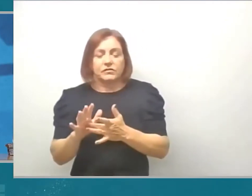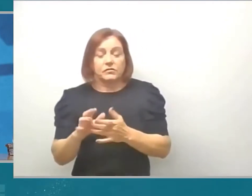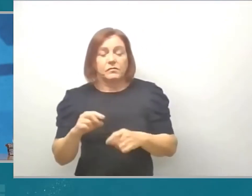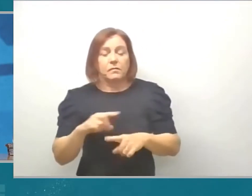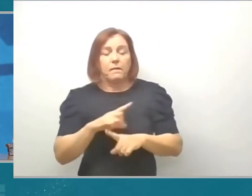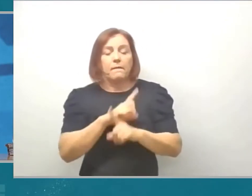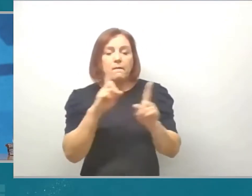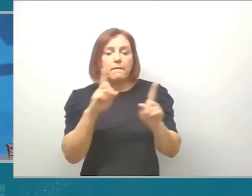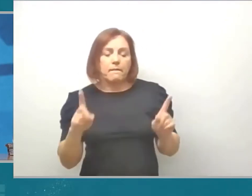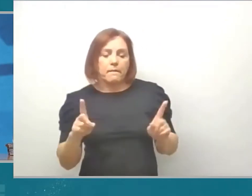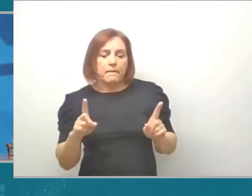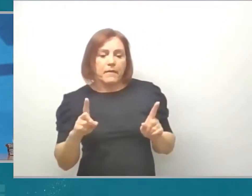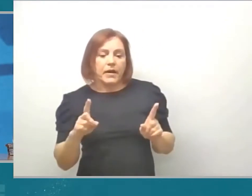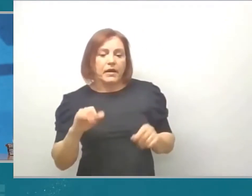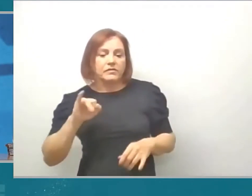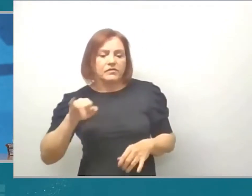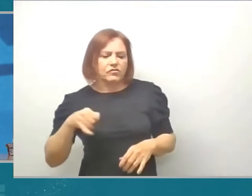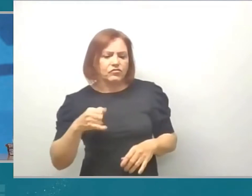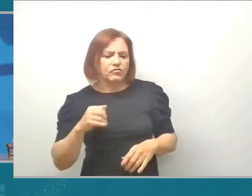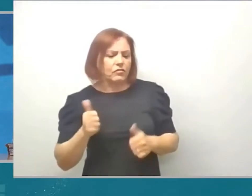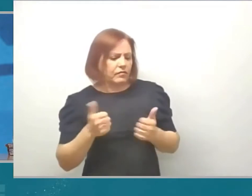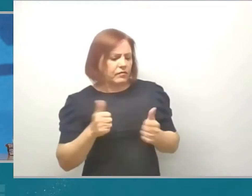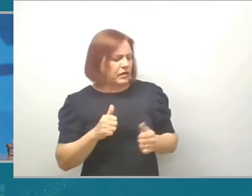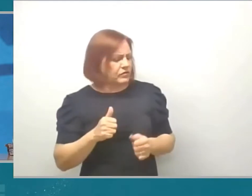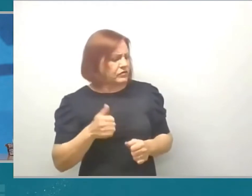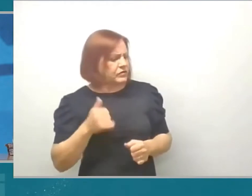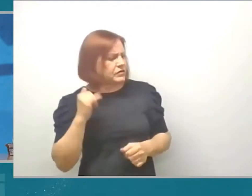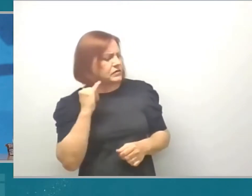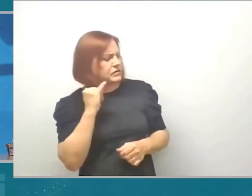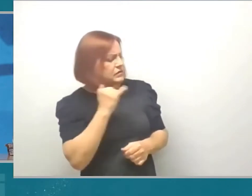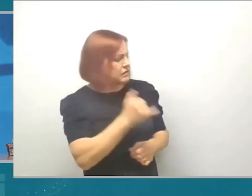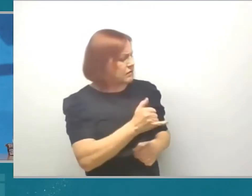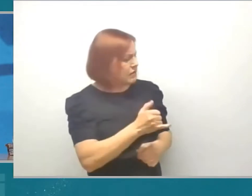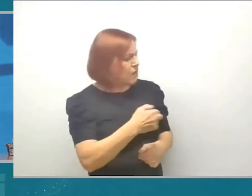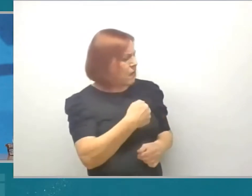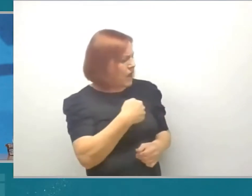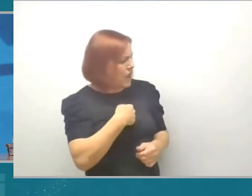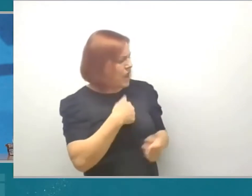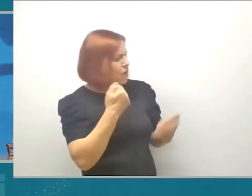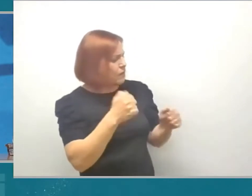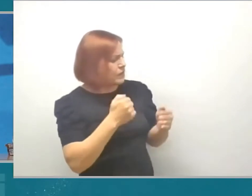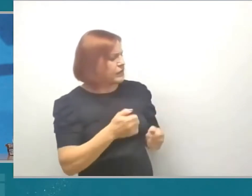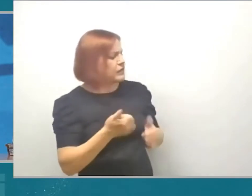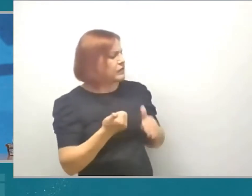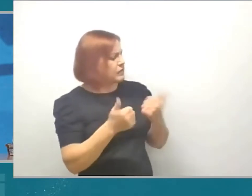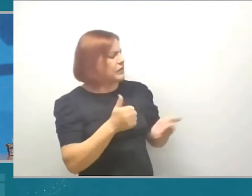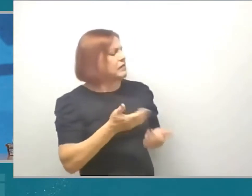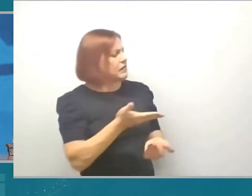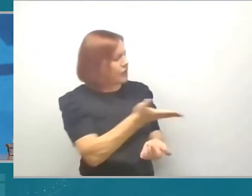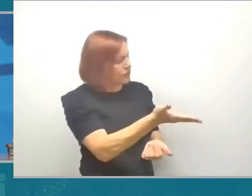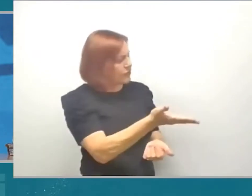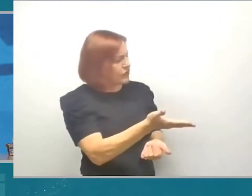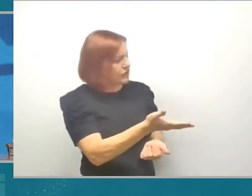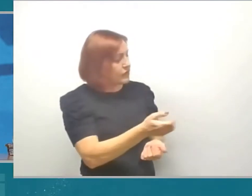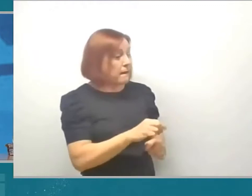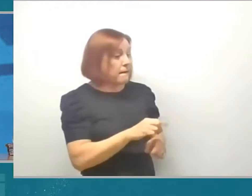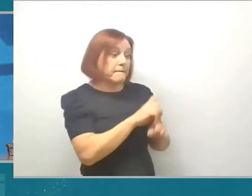ti, e tu vens a mim. E o Senhor disse assim, ó, versículo 15: mas Jesus lhe